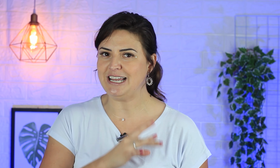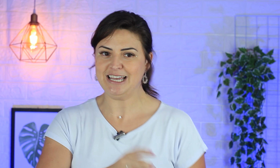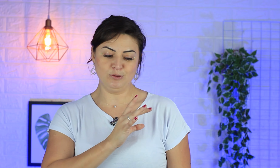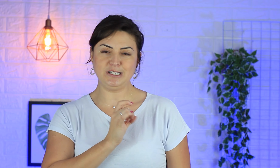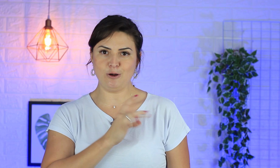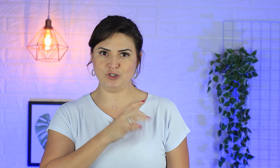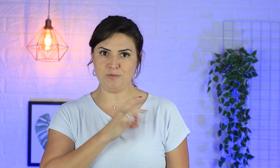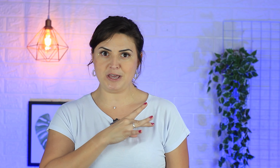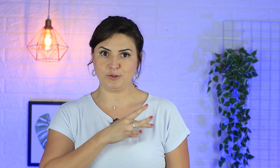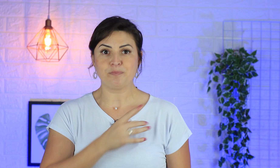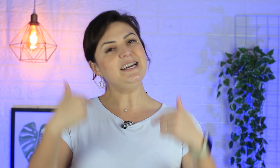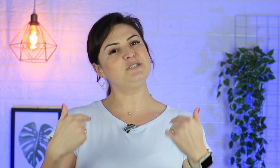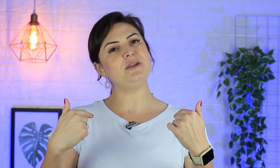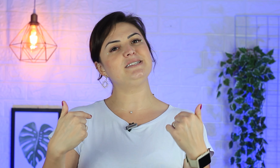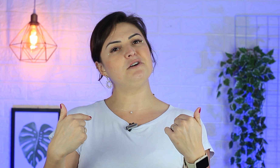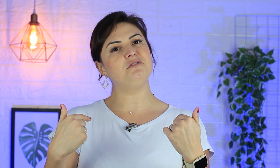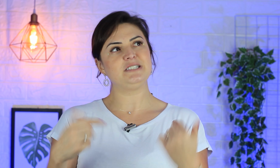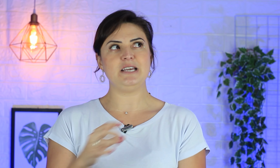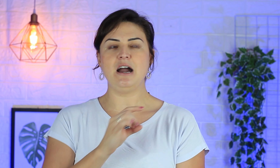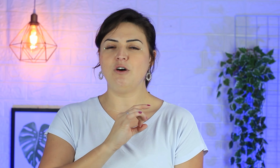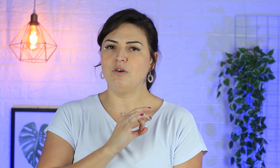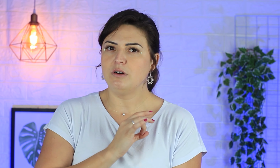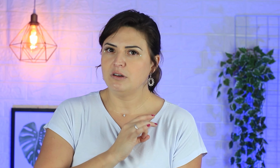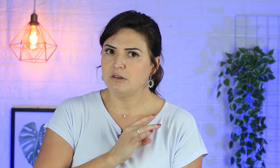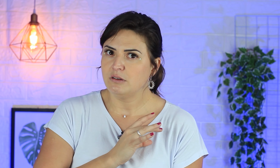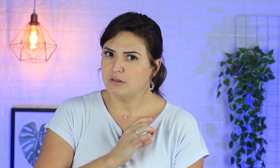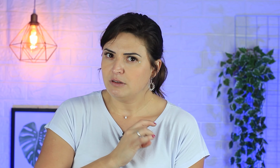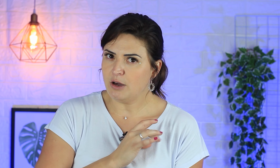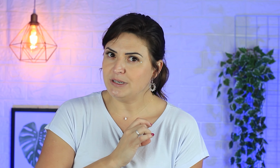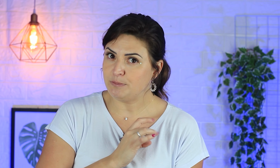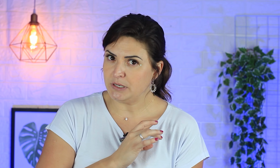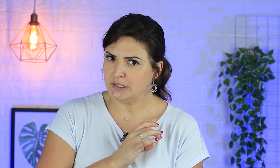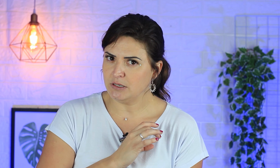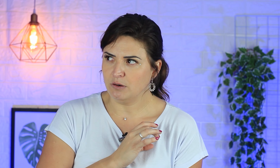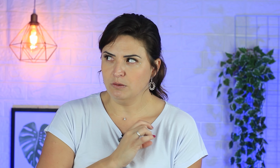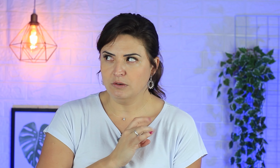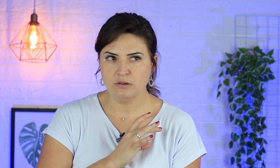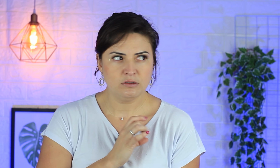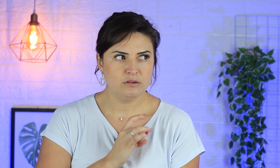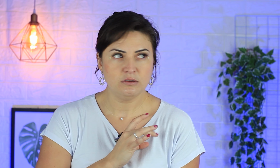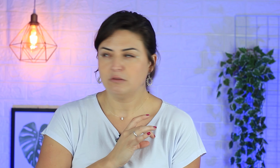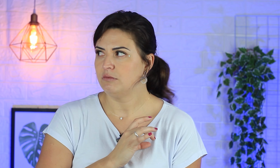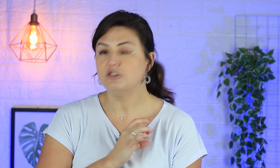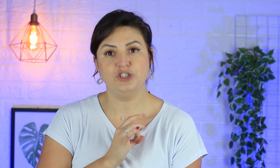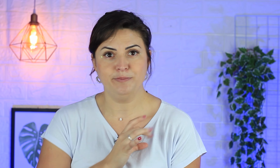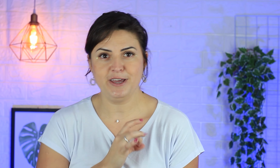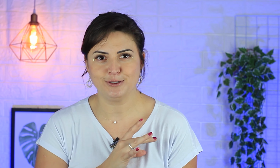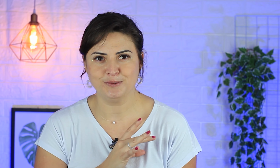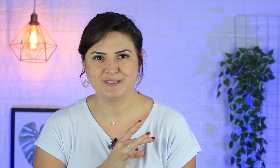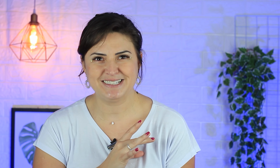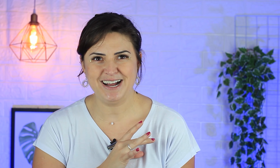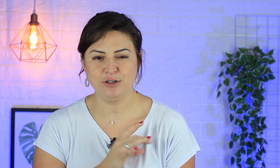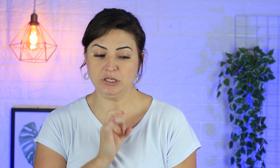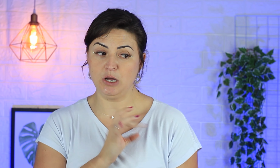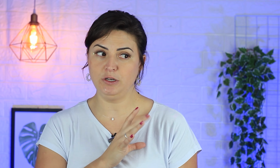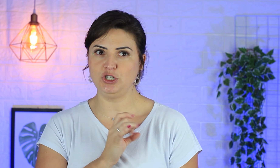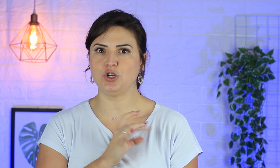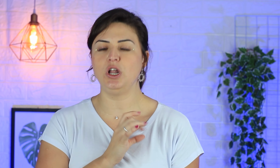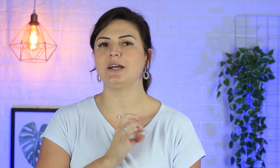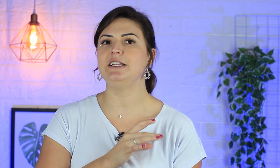ali. Então um sinal de medo. E a expressão facial é uma expressão de medo, certo? Então a gente coloca